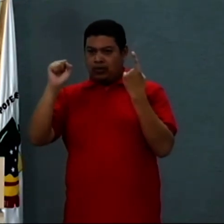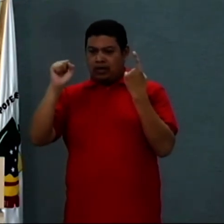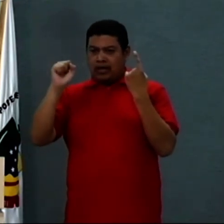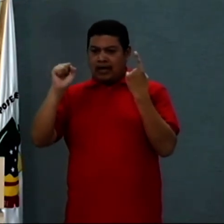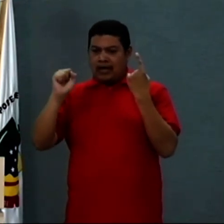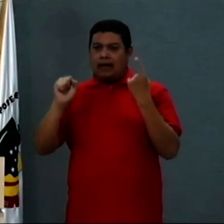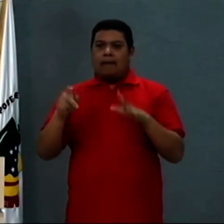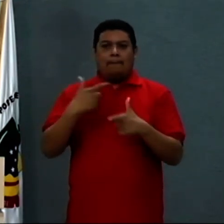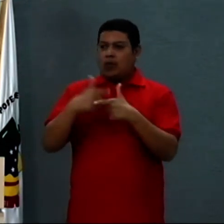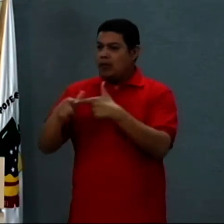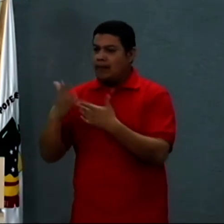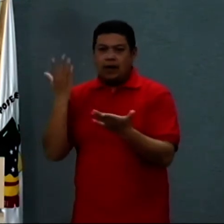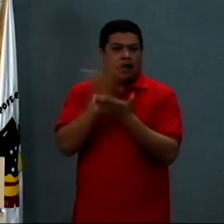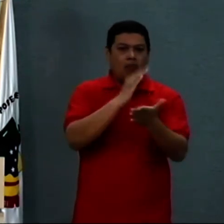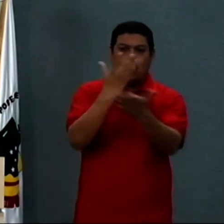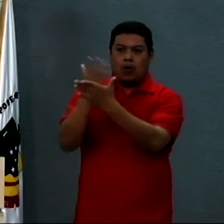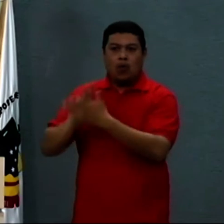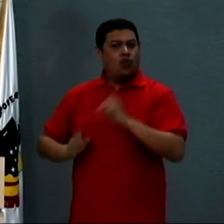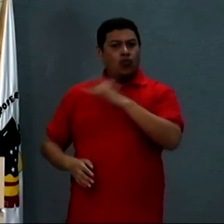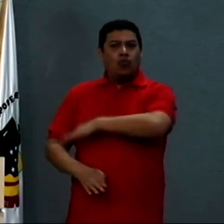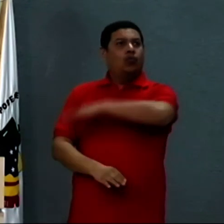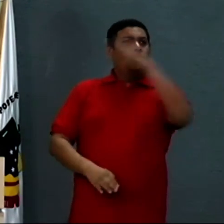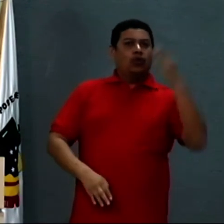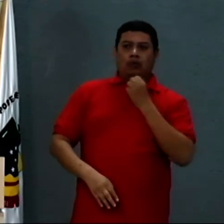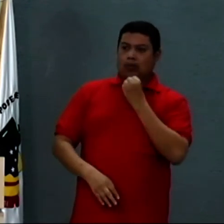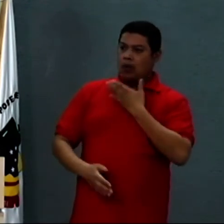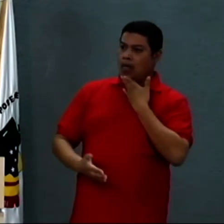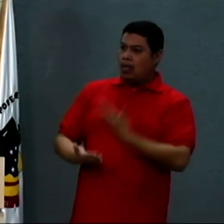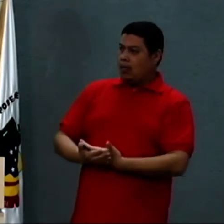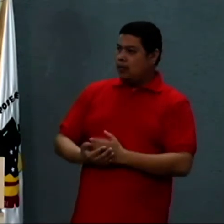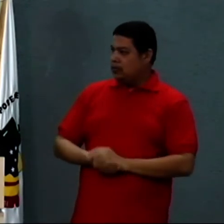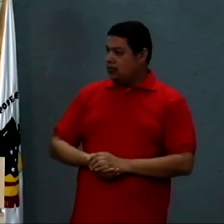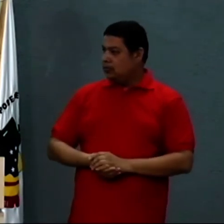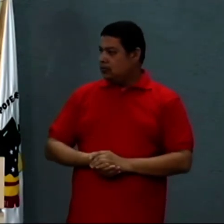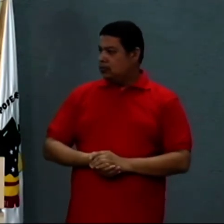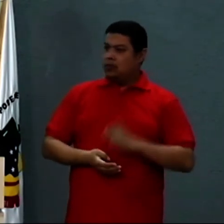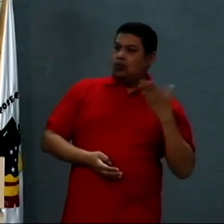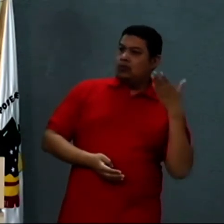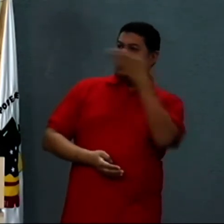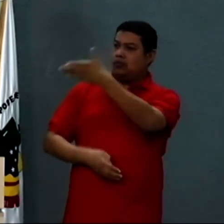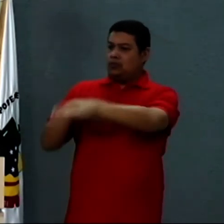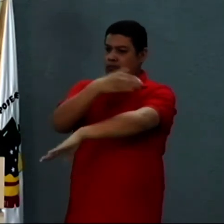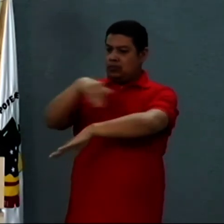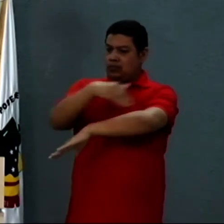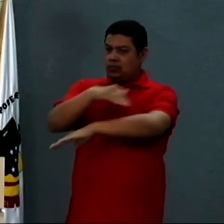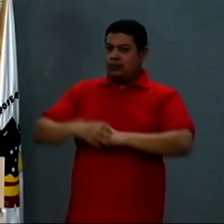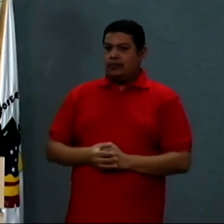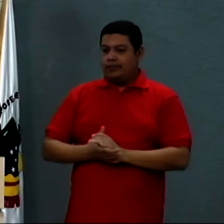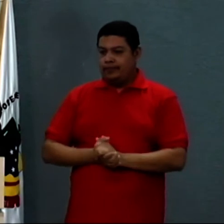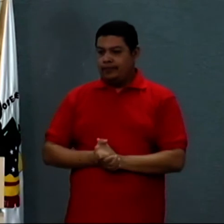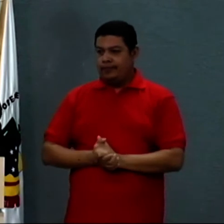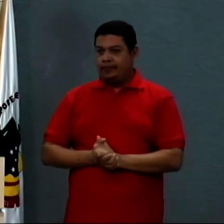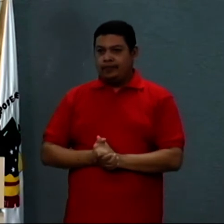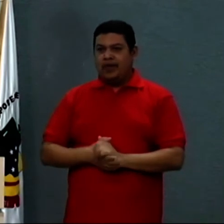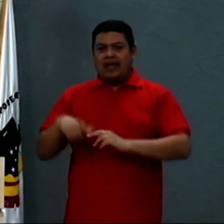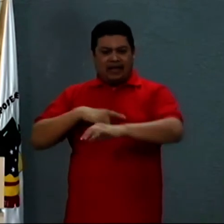situação ali. Quando eu cheguei lá, na verdade, eu fui falar o nome da rua, vereador Mal. Na verdade, eu chamei a rua do lixo, porque tinha